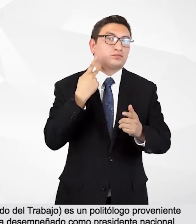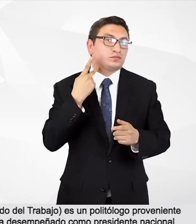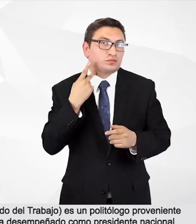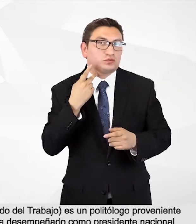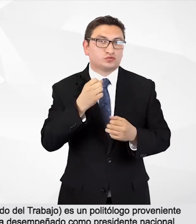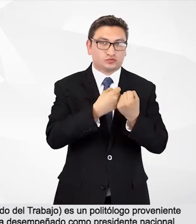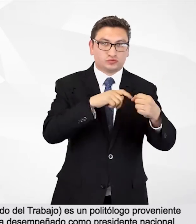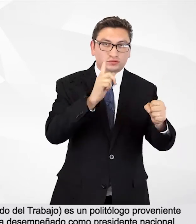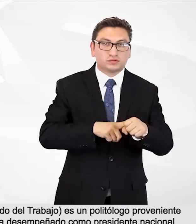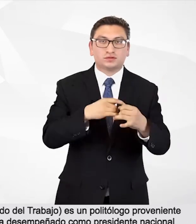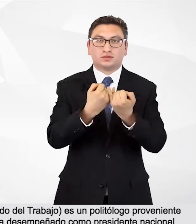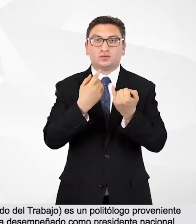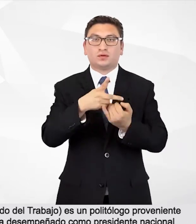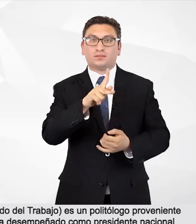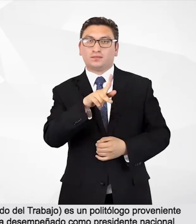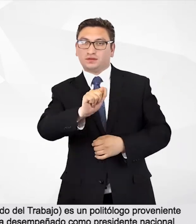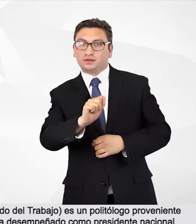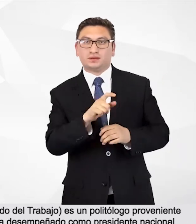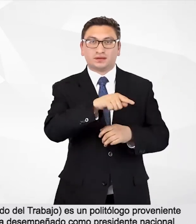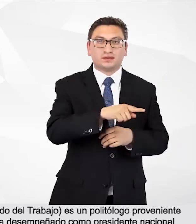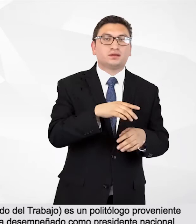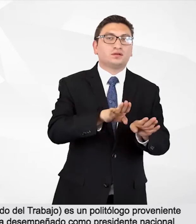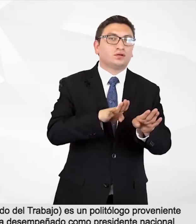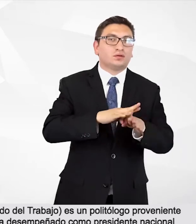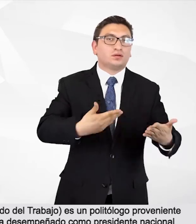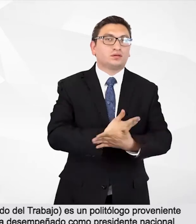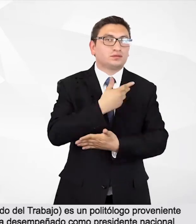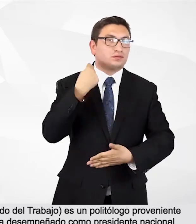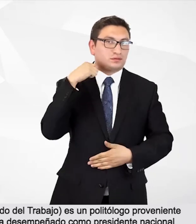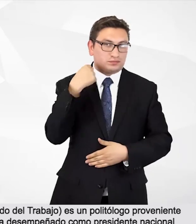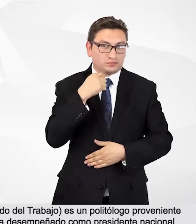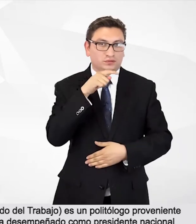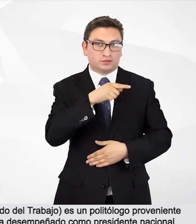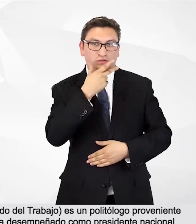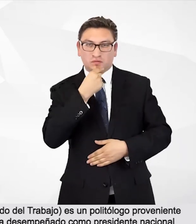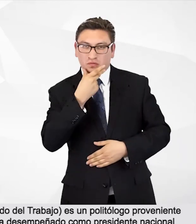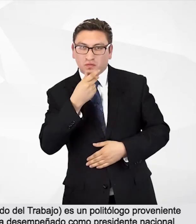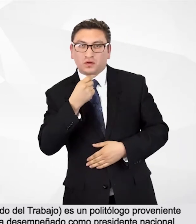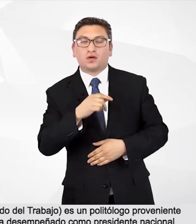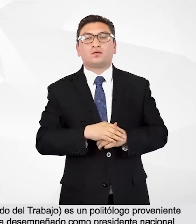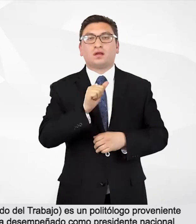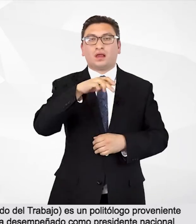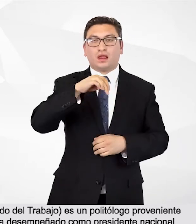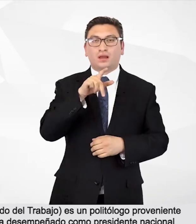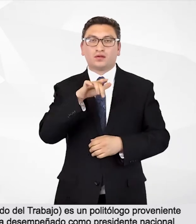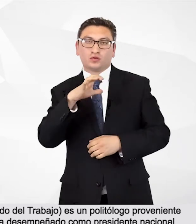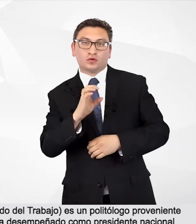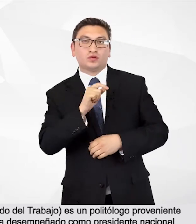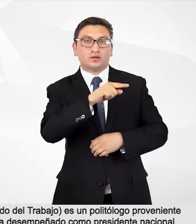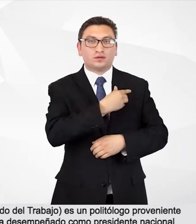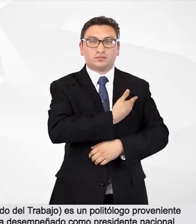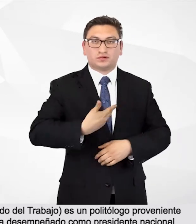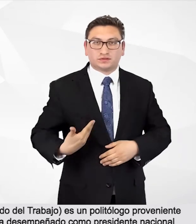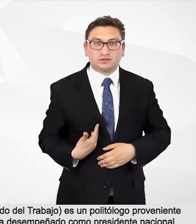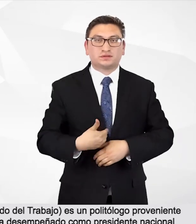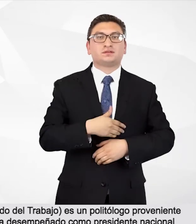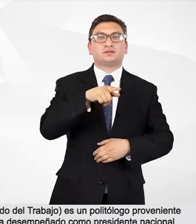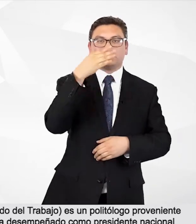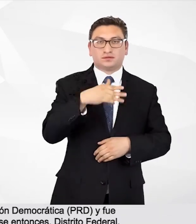Partido Encuentro Social y Partido del Trabajo. Es un politólogo proveniente de Tabasco que durante su carrera se ha desempeñado como presidente nacional del